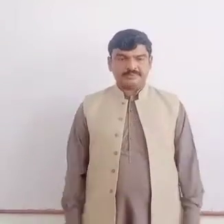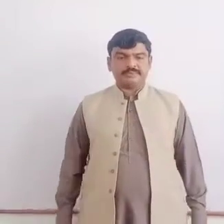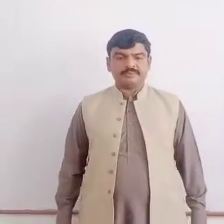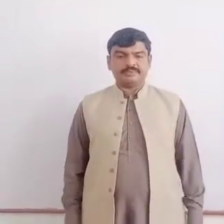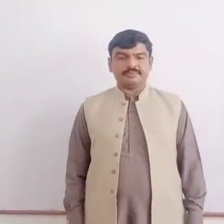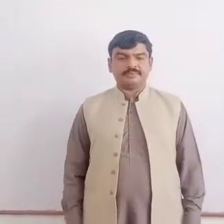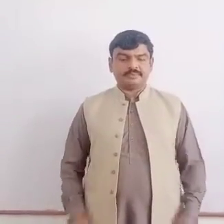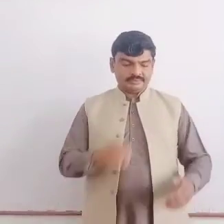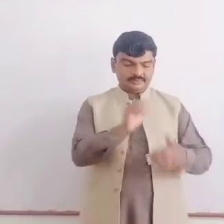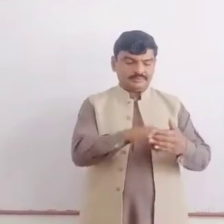खंदक,